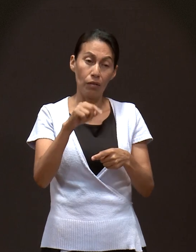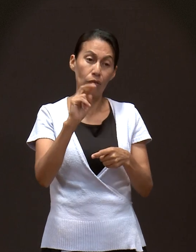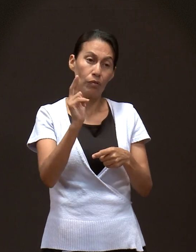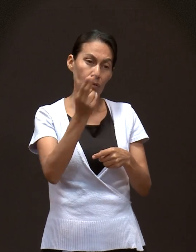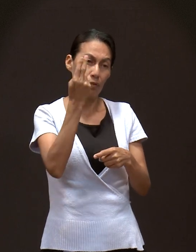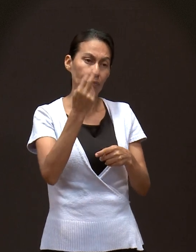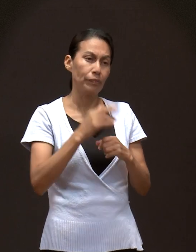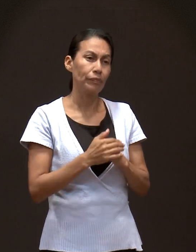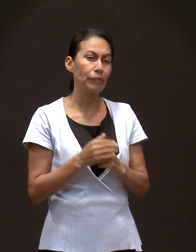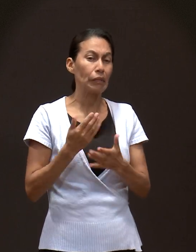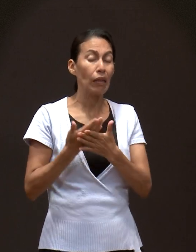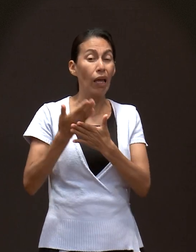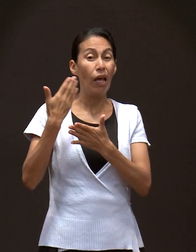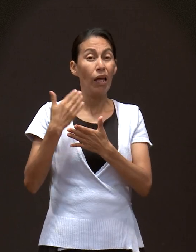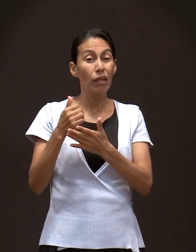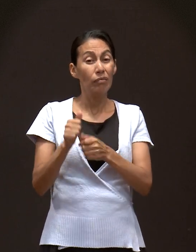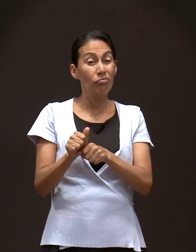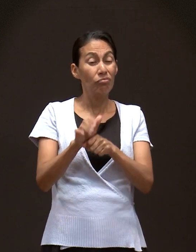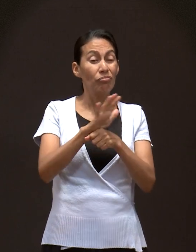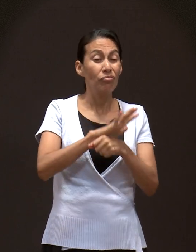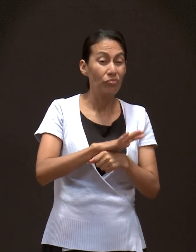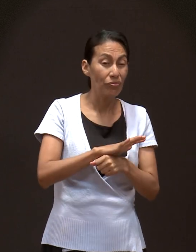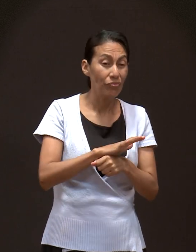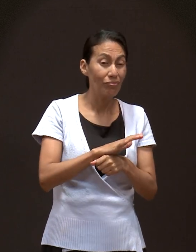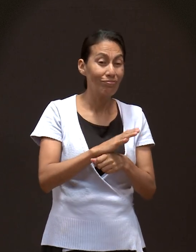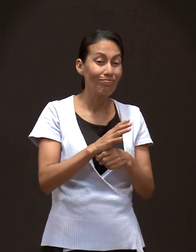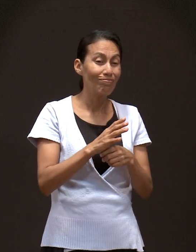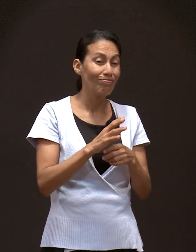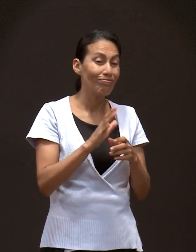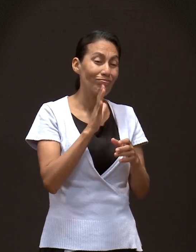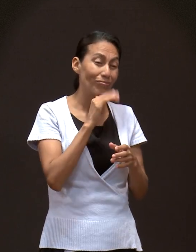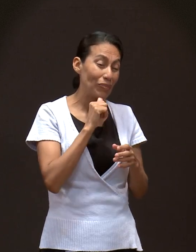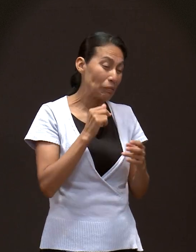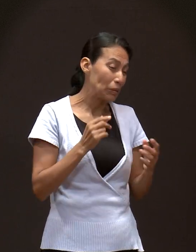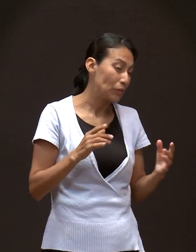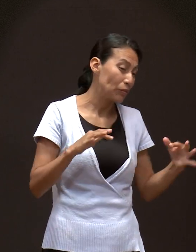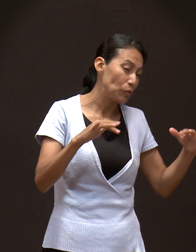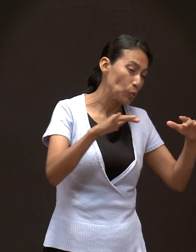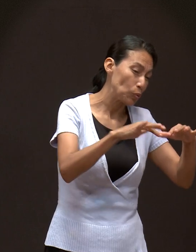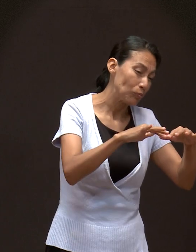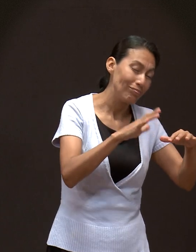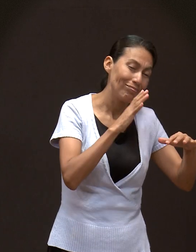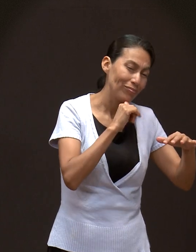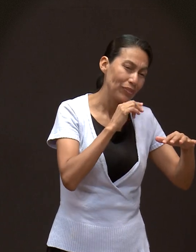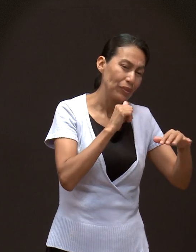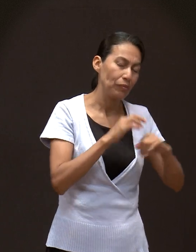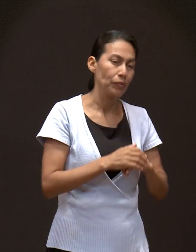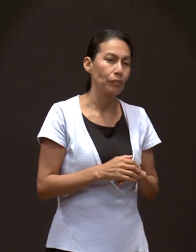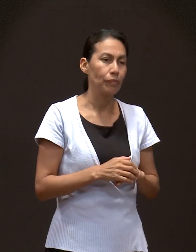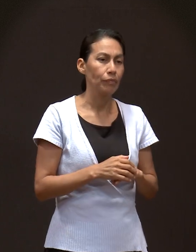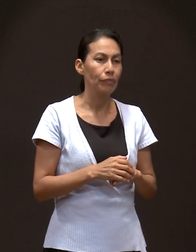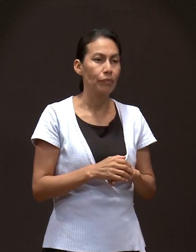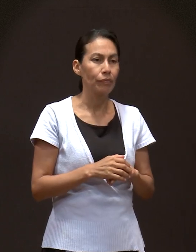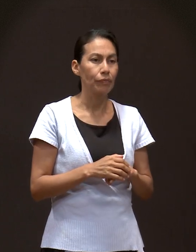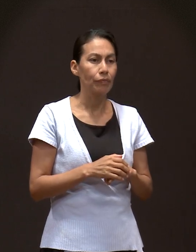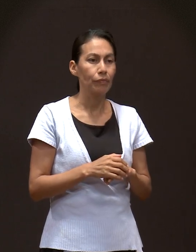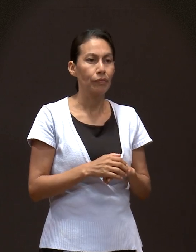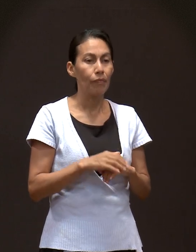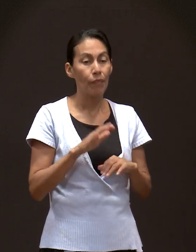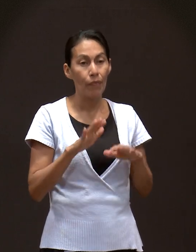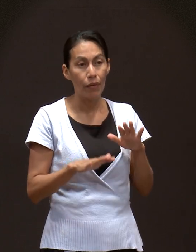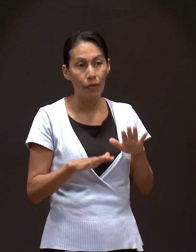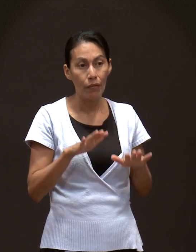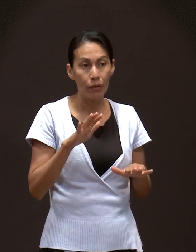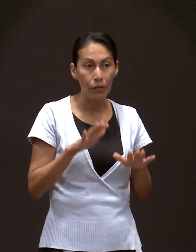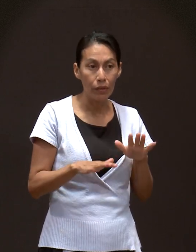jóvenes de la universidad. Antes, porque había pandemia y no había mucha gente, no se podía reunir tanto. Íbamos el semestre